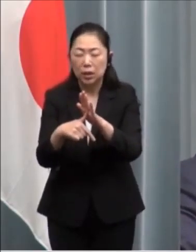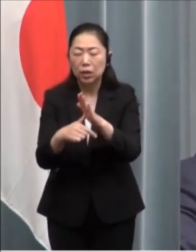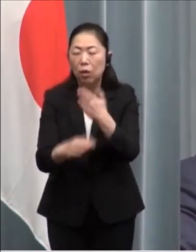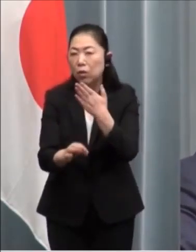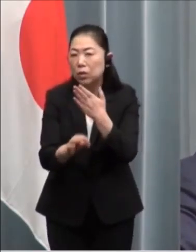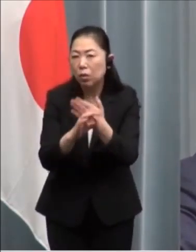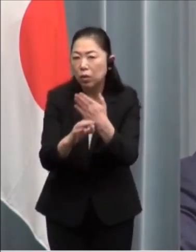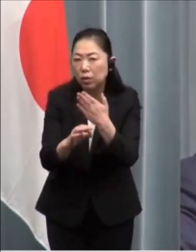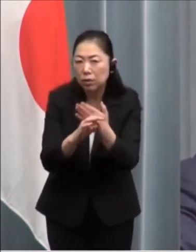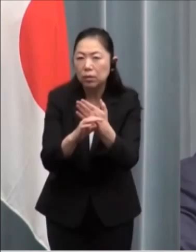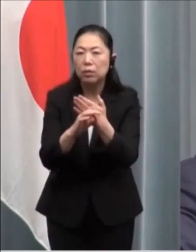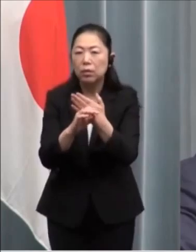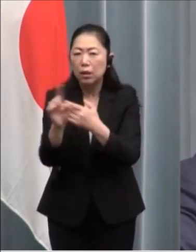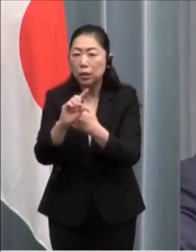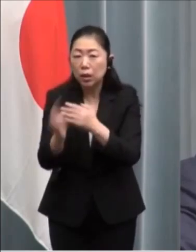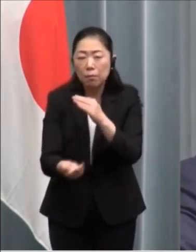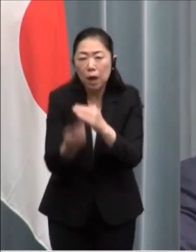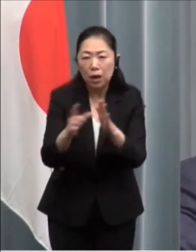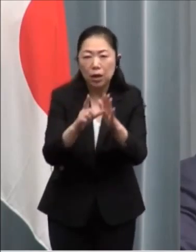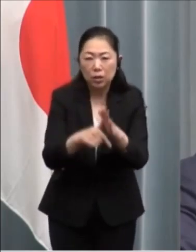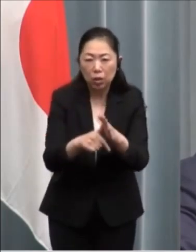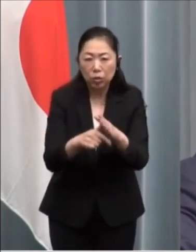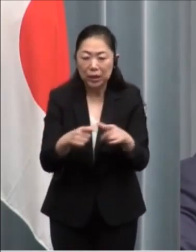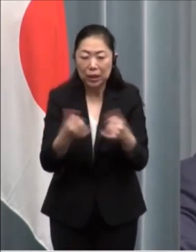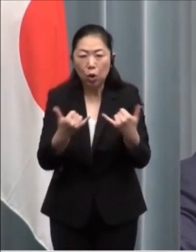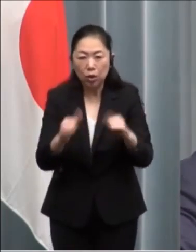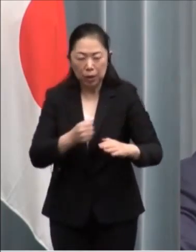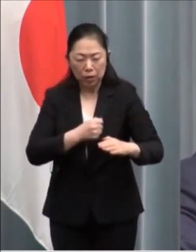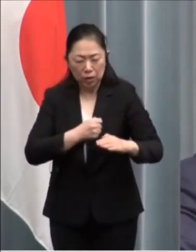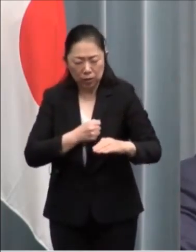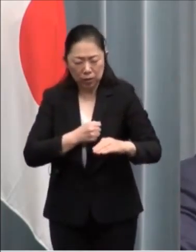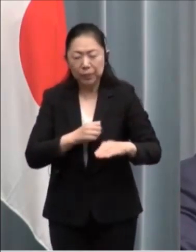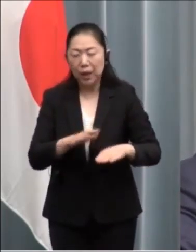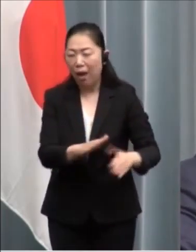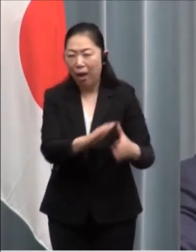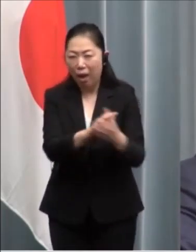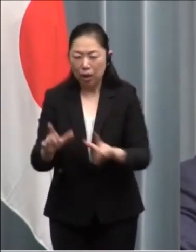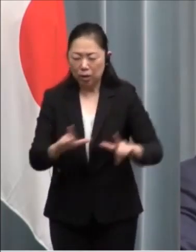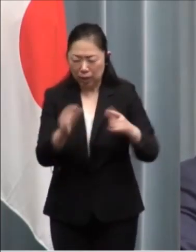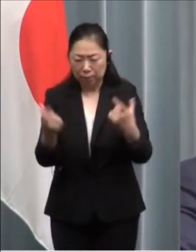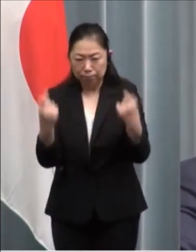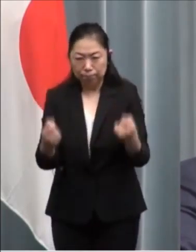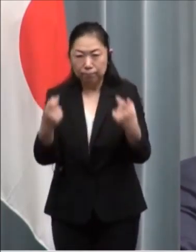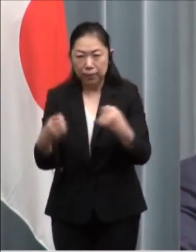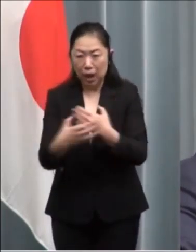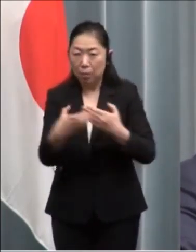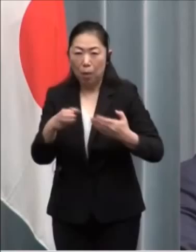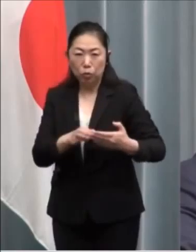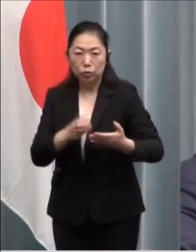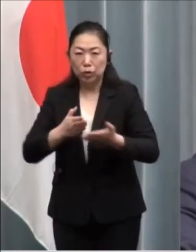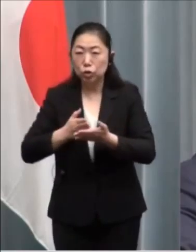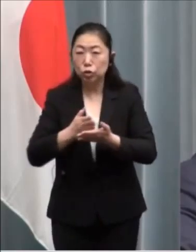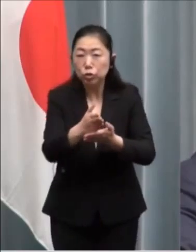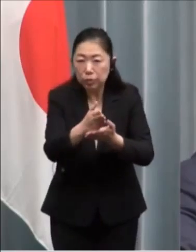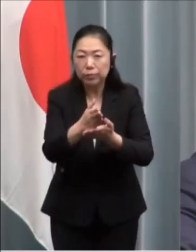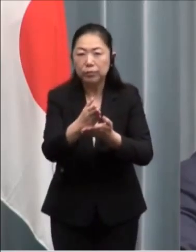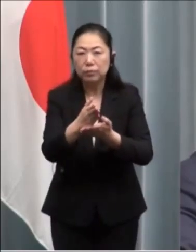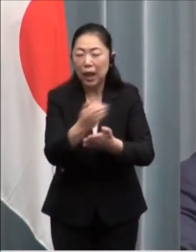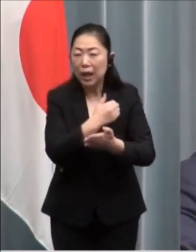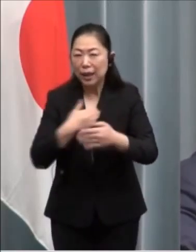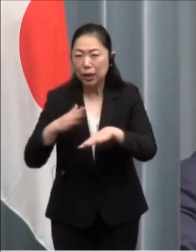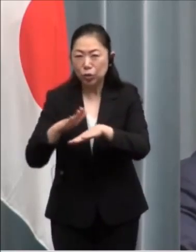が起きたとしても国民の命と平和の暮らし、ここは断固として守り抜く、そういうこと